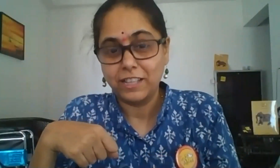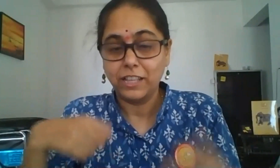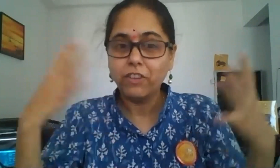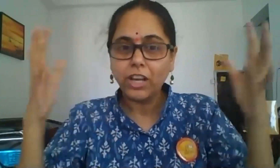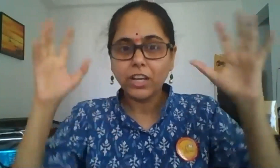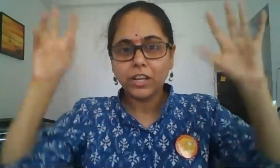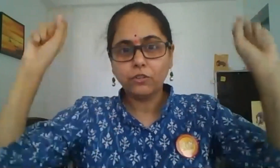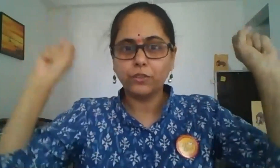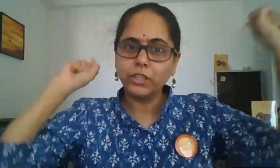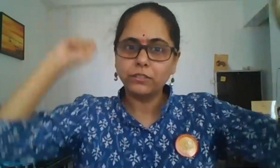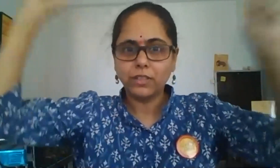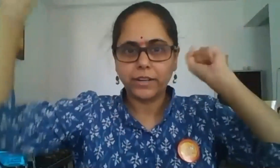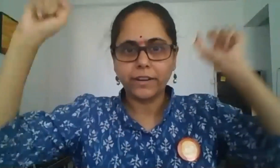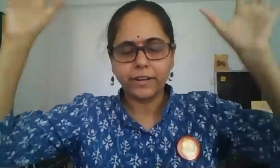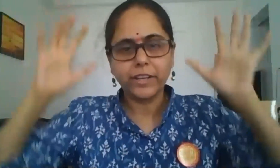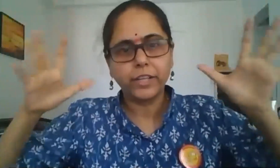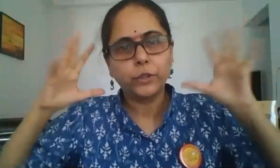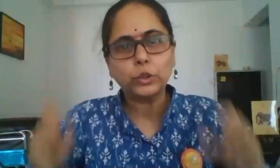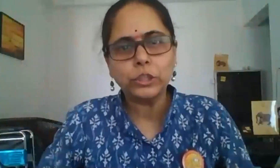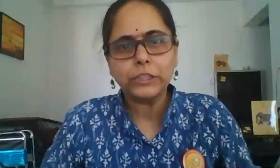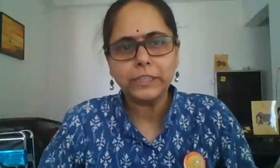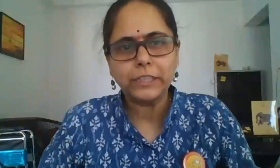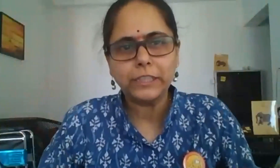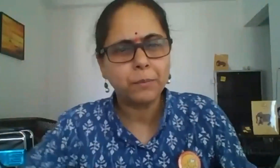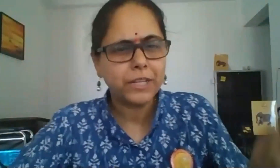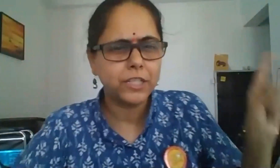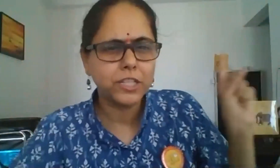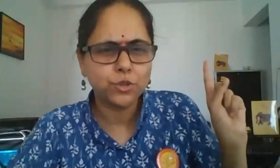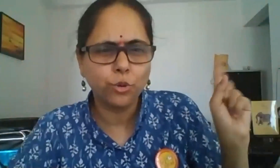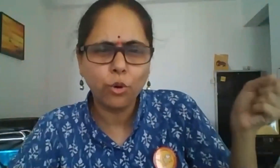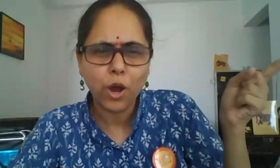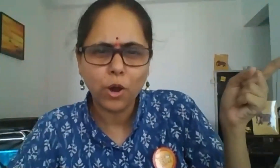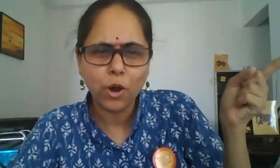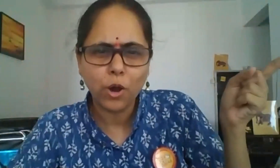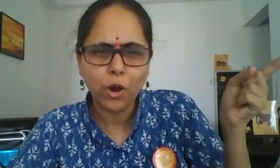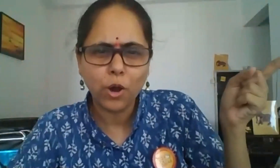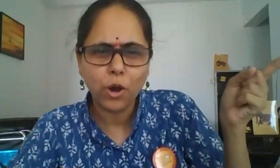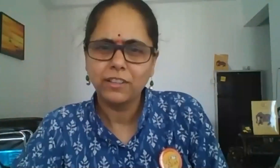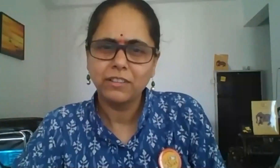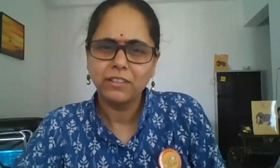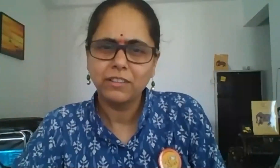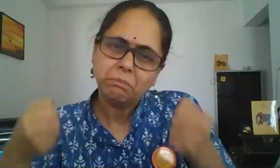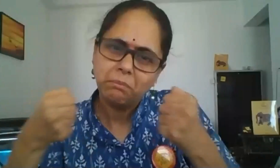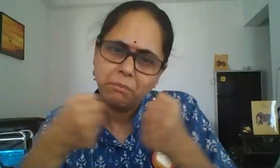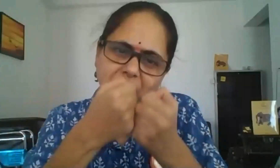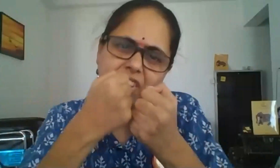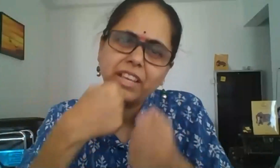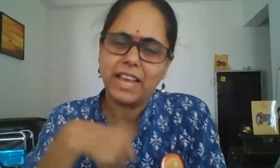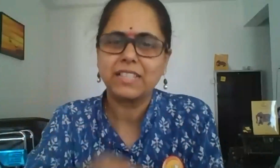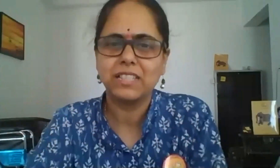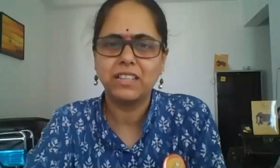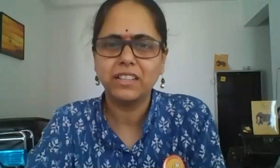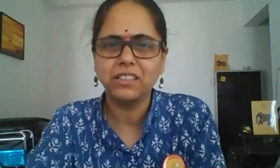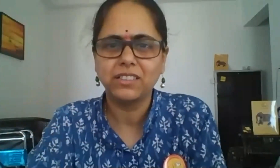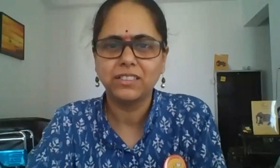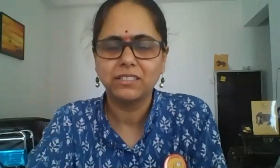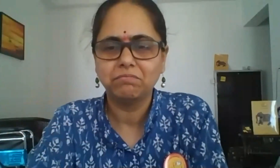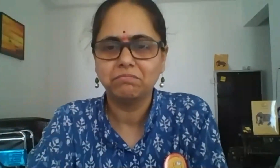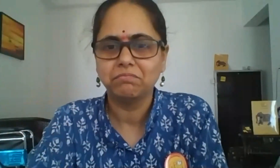ಇವಾಗ ನಾನು full ಹಠ ಇಲ್ಲಿ ಕುತ್ಕೊಂಡಿದ್ದೀನಿ. I might just go out, meet with an accident. You